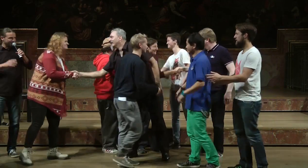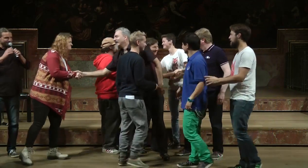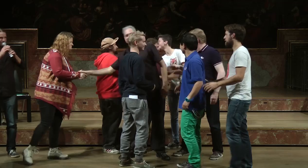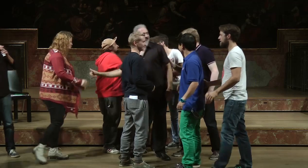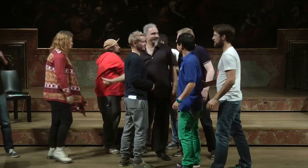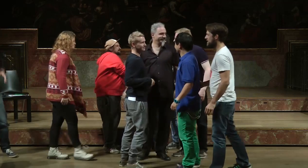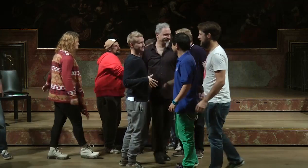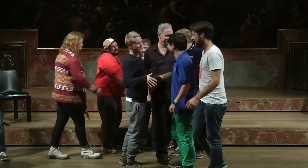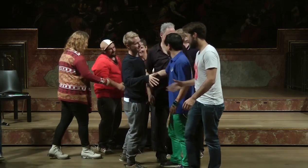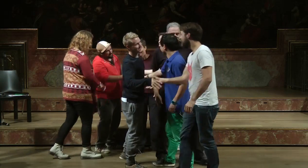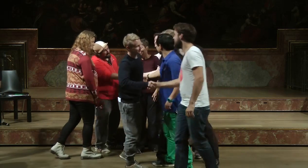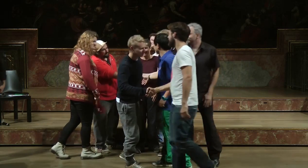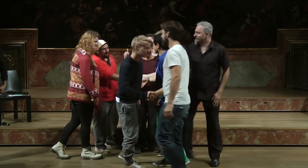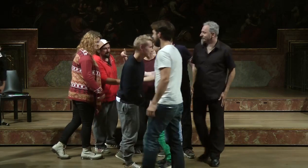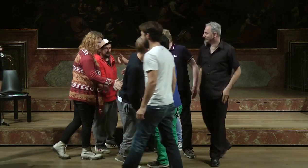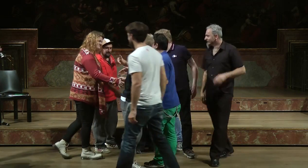Annalena, Giuseppe und dabei.